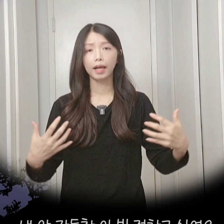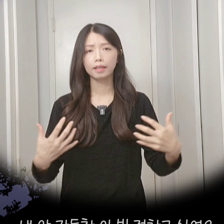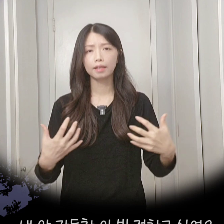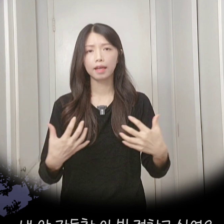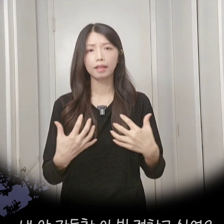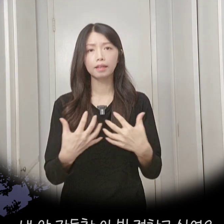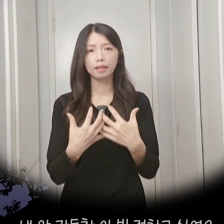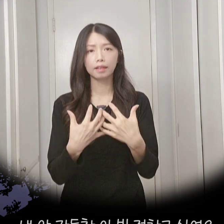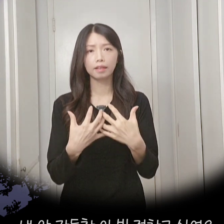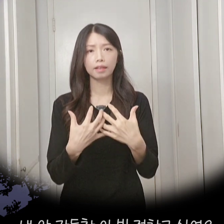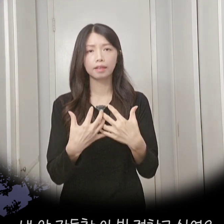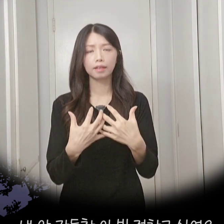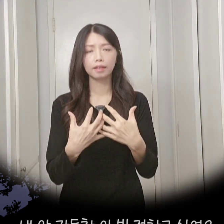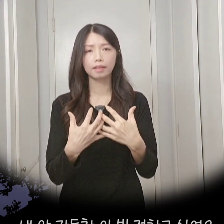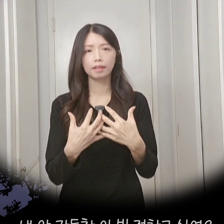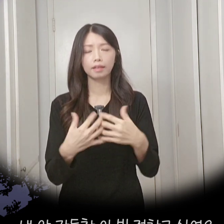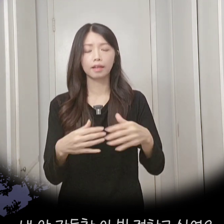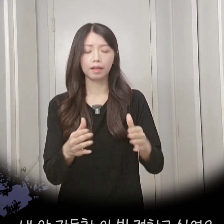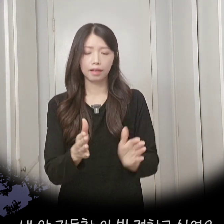가득 찬